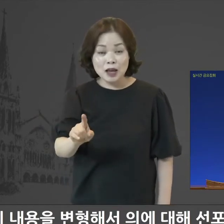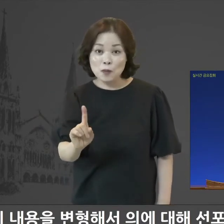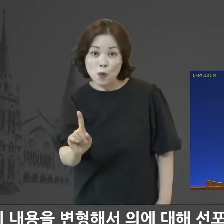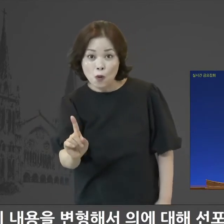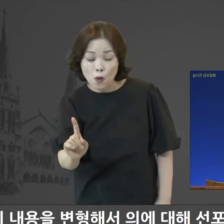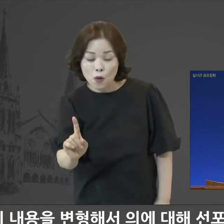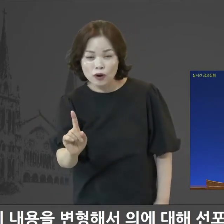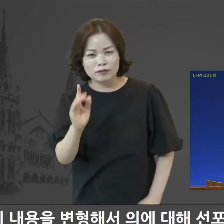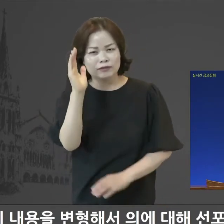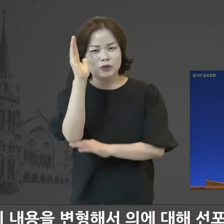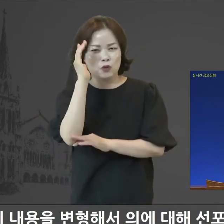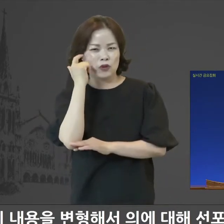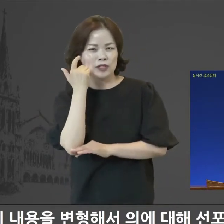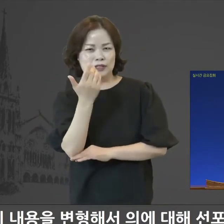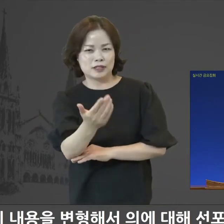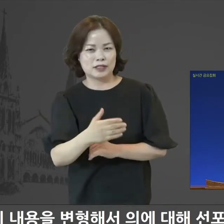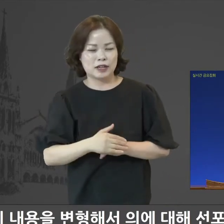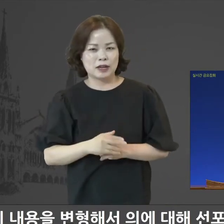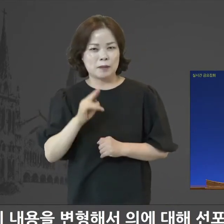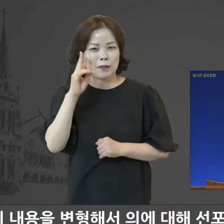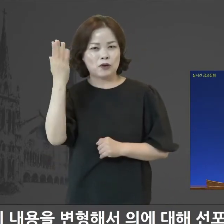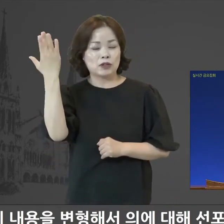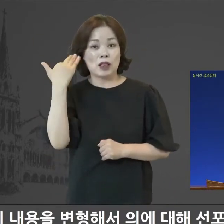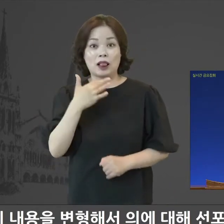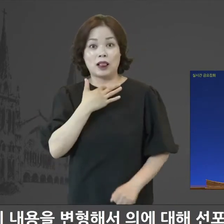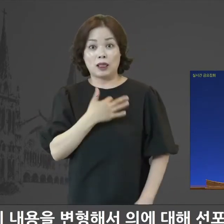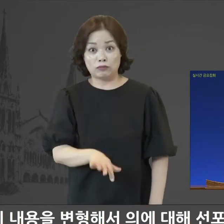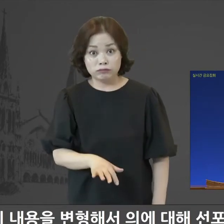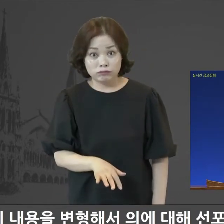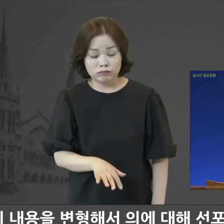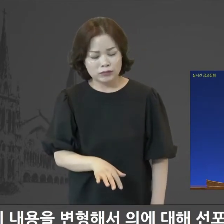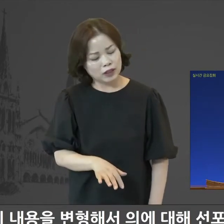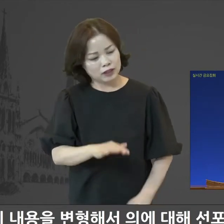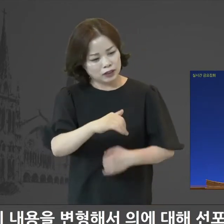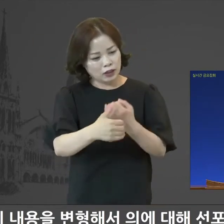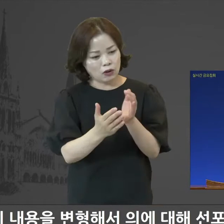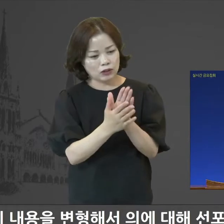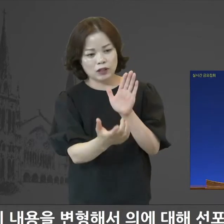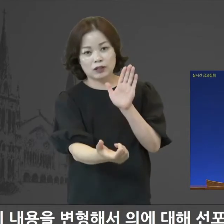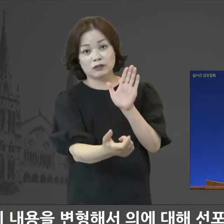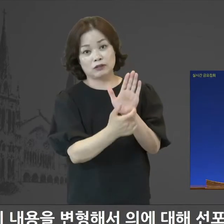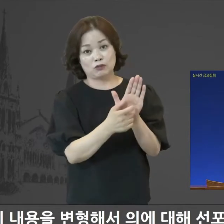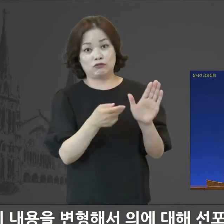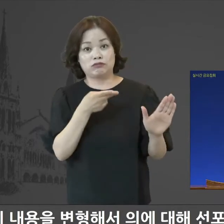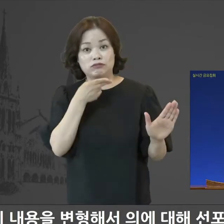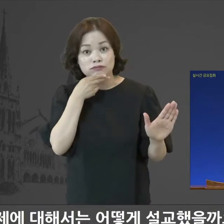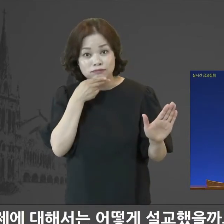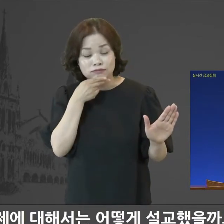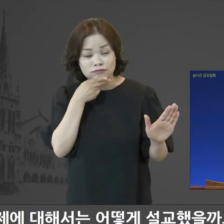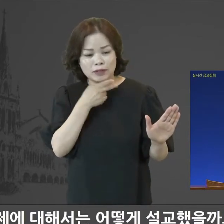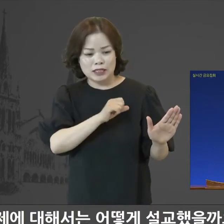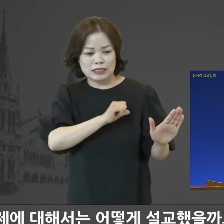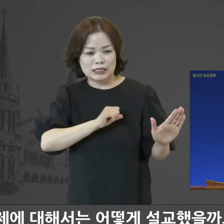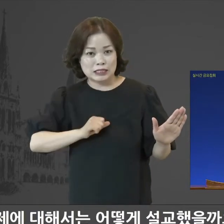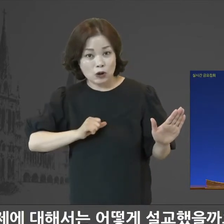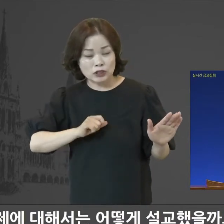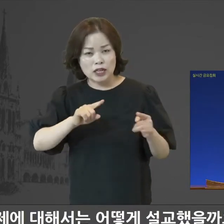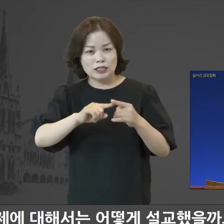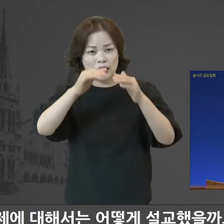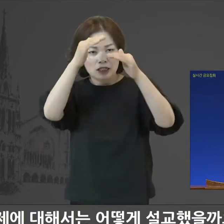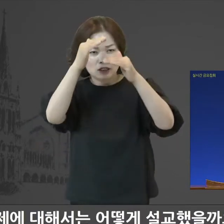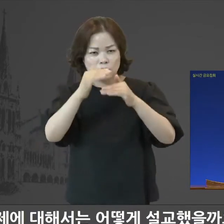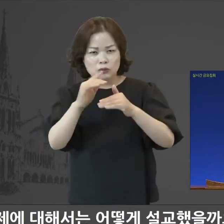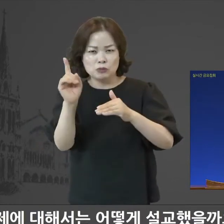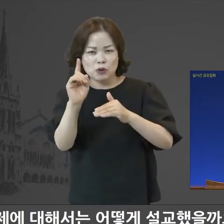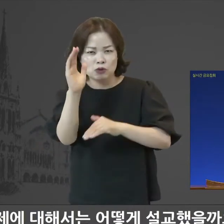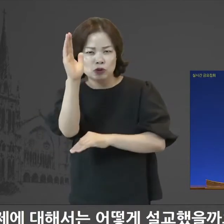절제에 대한 설교는 바울이 이전에 해본 적이 없습니다. 했겠죠. 그런데 성경에 기록이 안 남아 있습니다. 그래서 이 절제에 대한 설교를 바울이